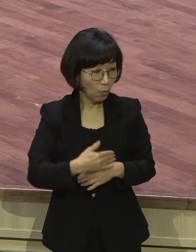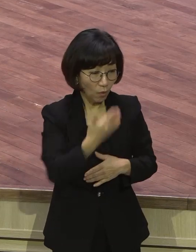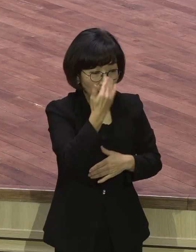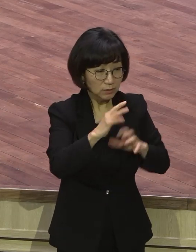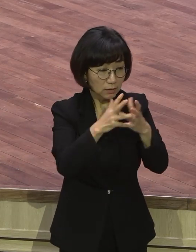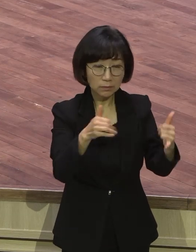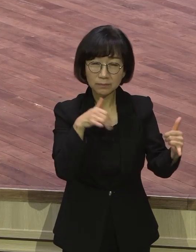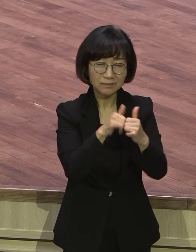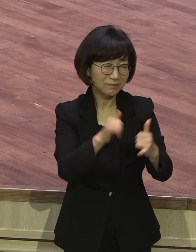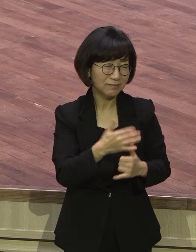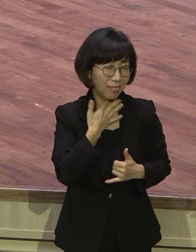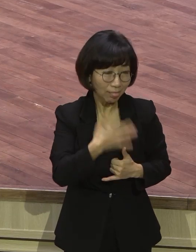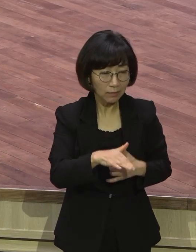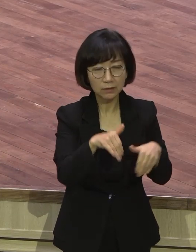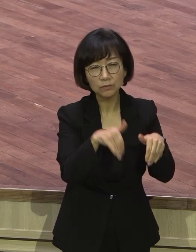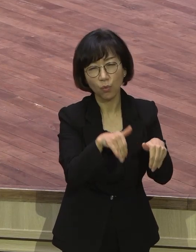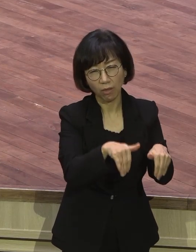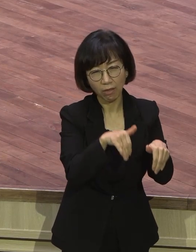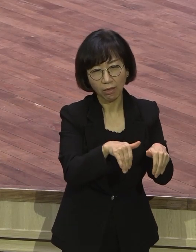상식적으로 불가능한 얘기예요.